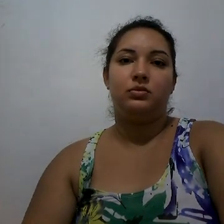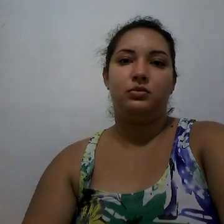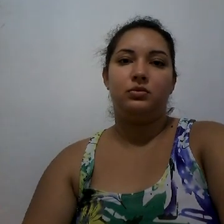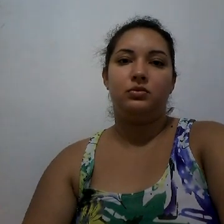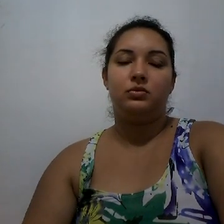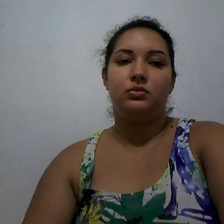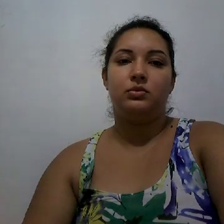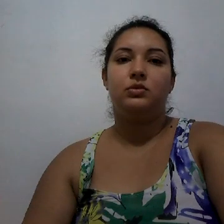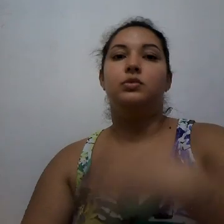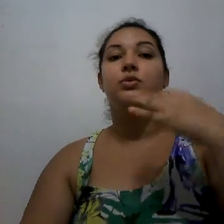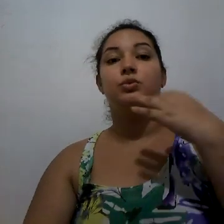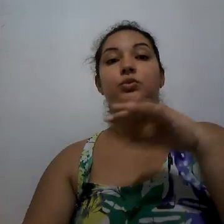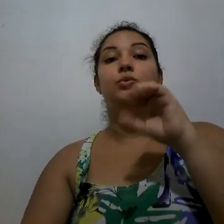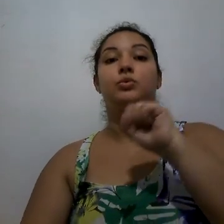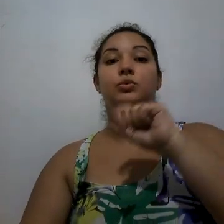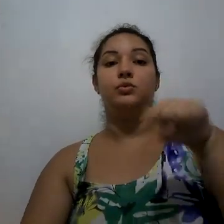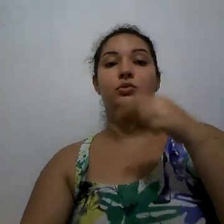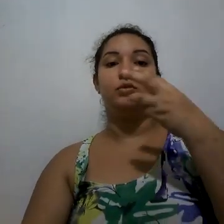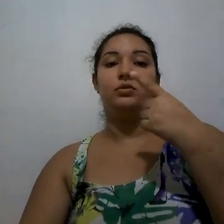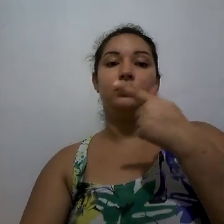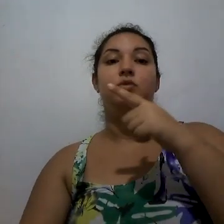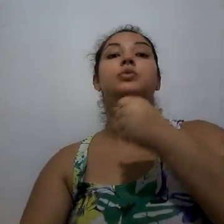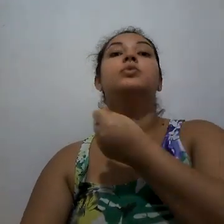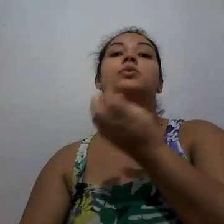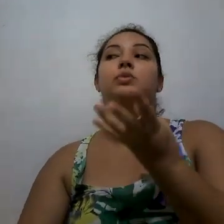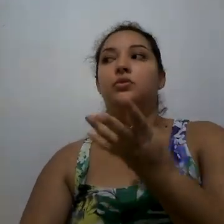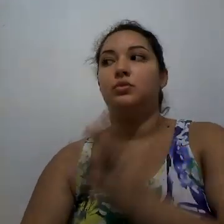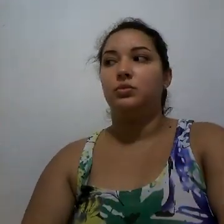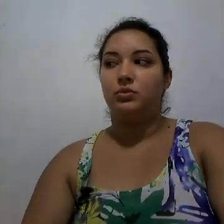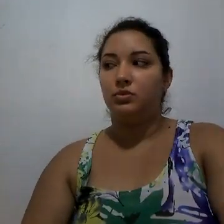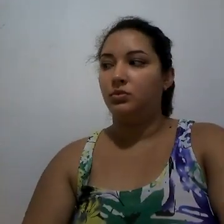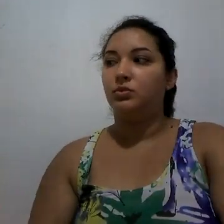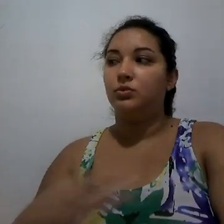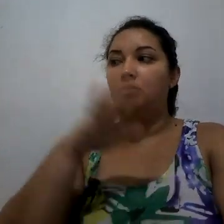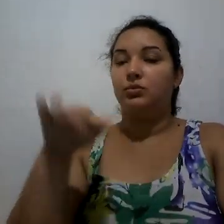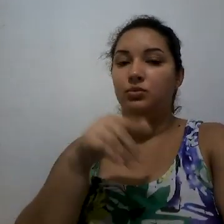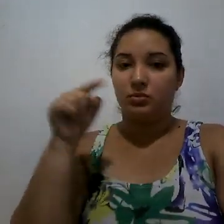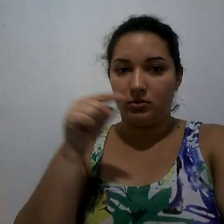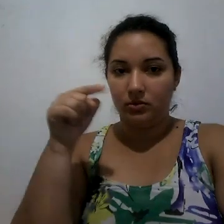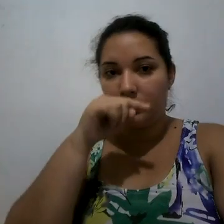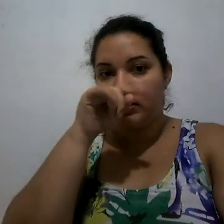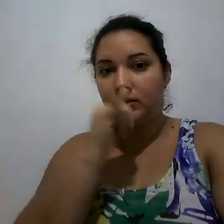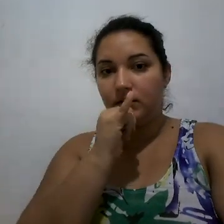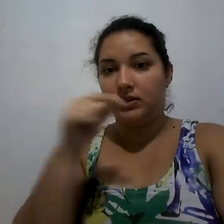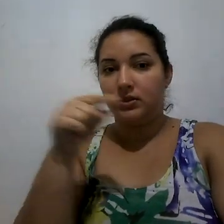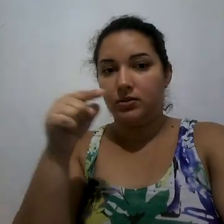Isso, no 8,37 vão ser quantos? Todos esses daqui, desse exemplo aqui, quantos